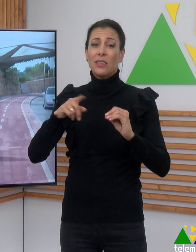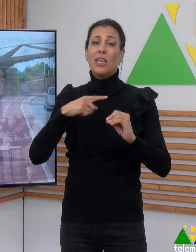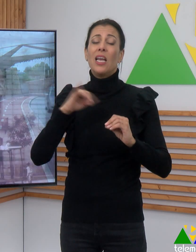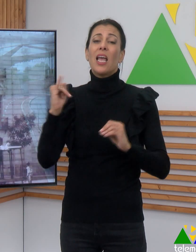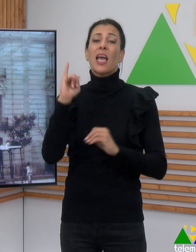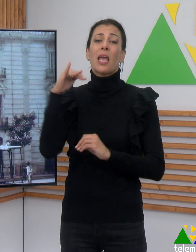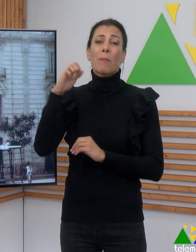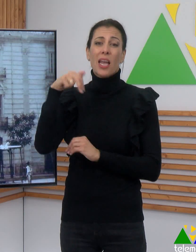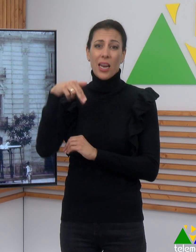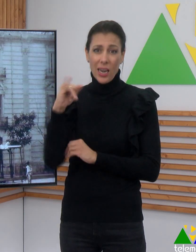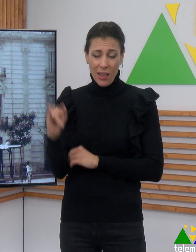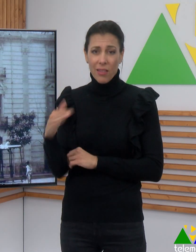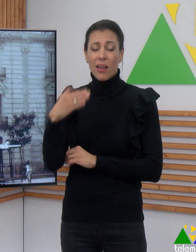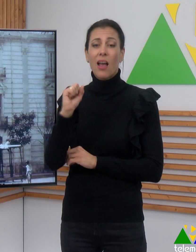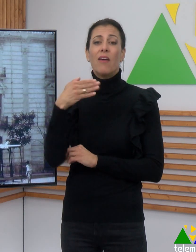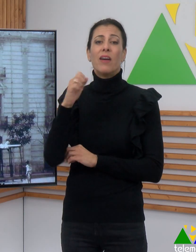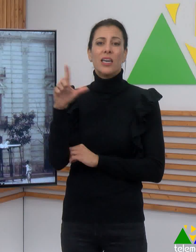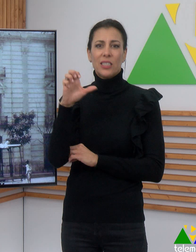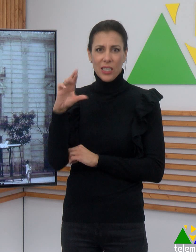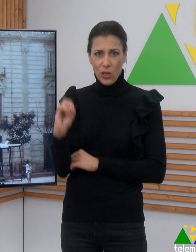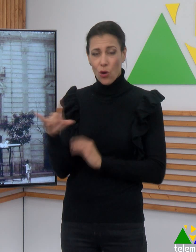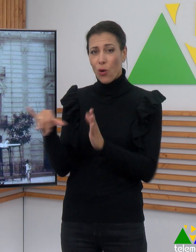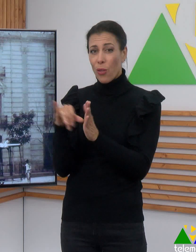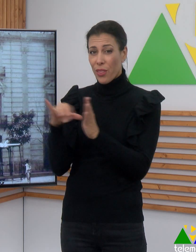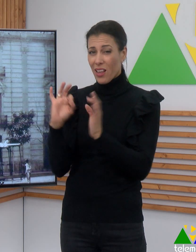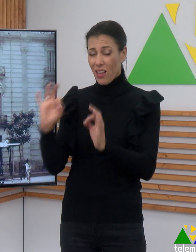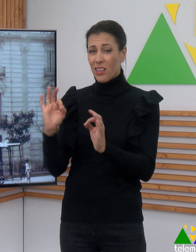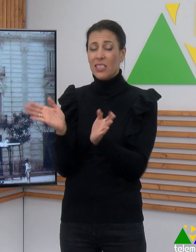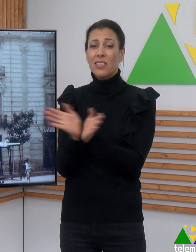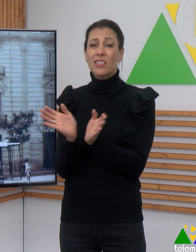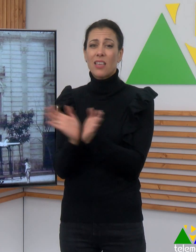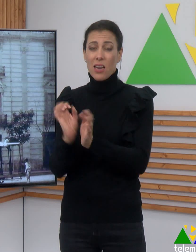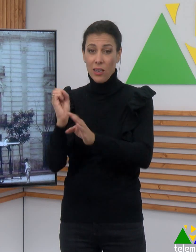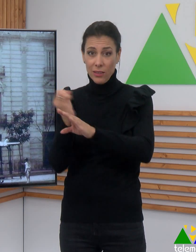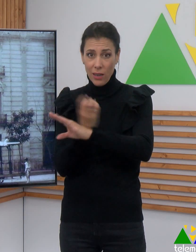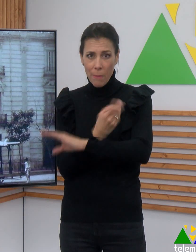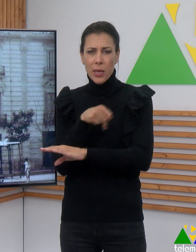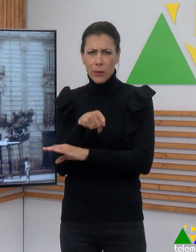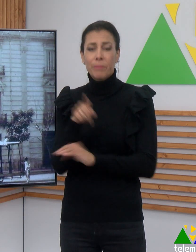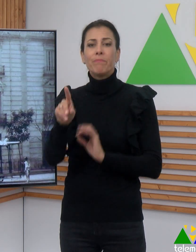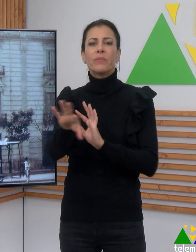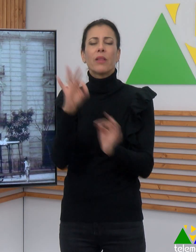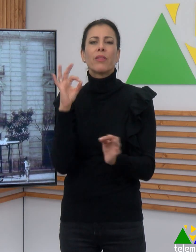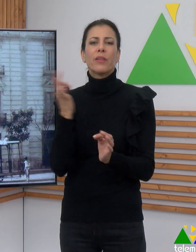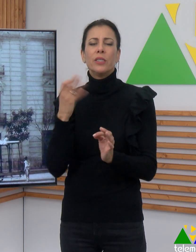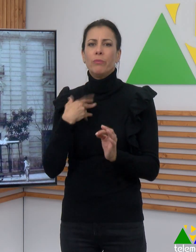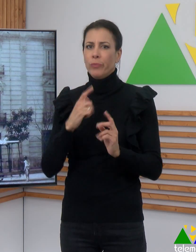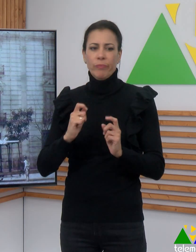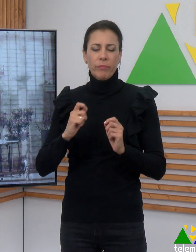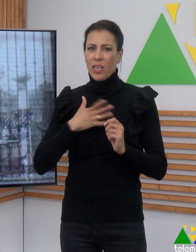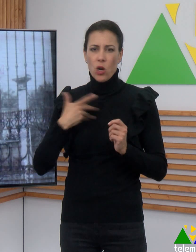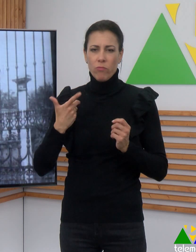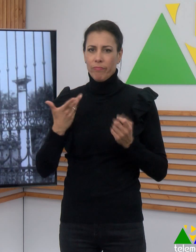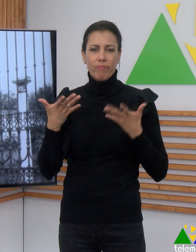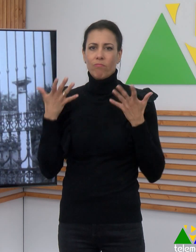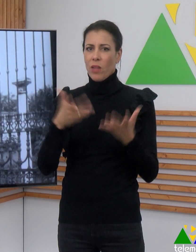antiguo palacete de los Herrera, en la esquina de la Plaza del Tranvía, pues deciden darle un corte al cerro